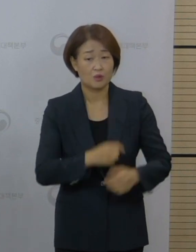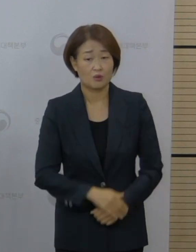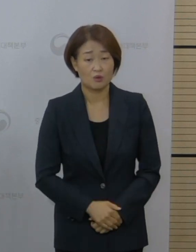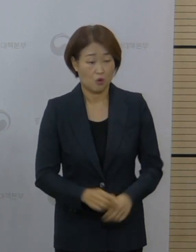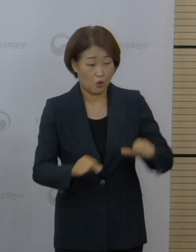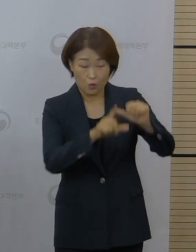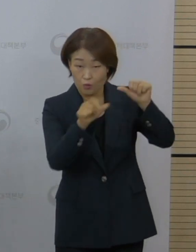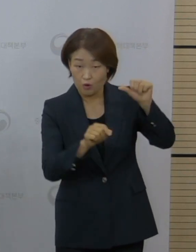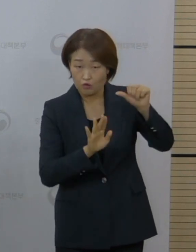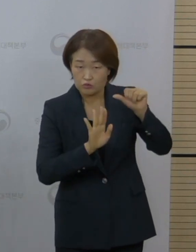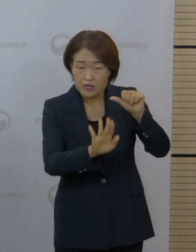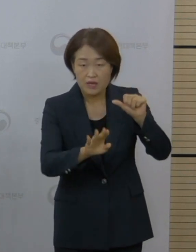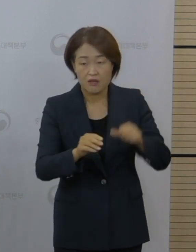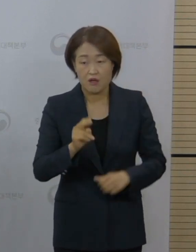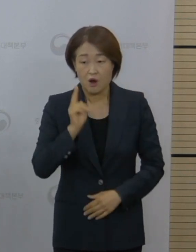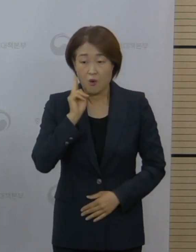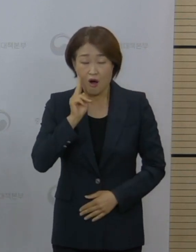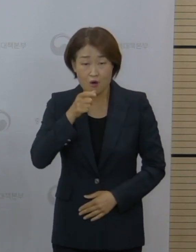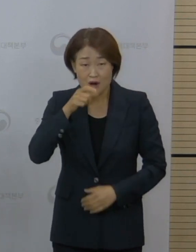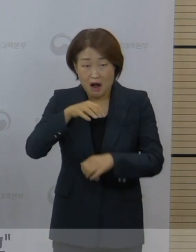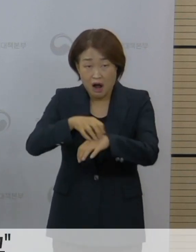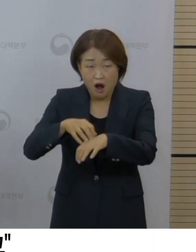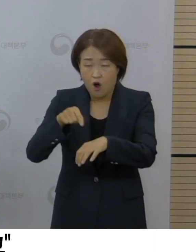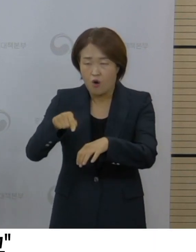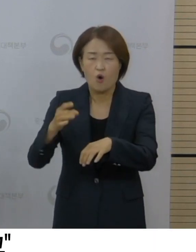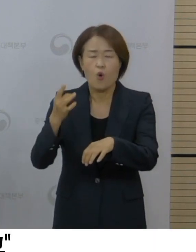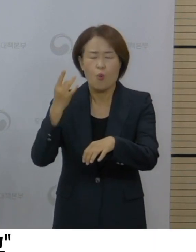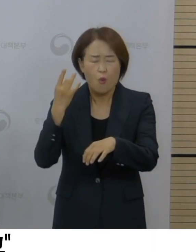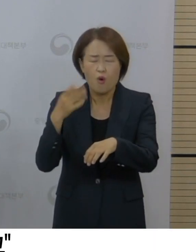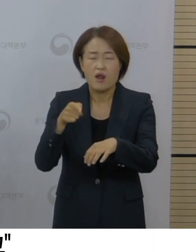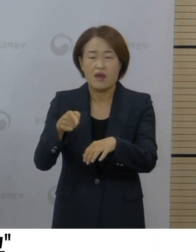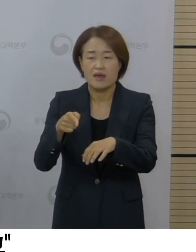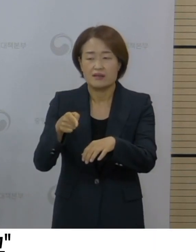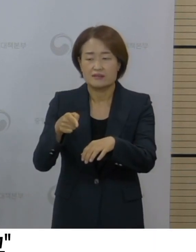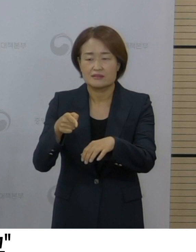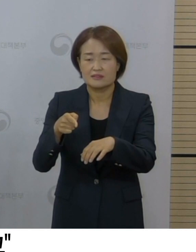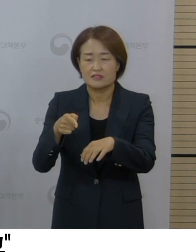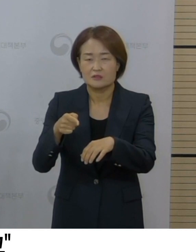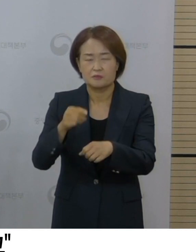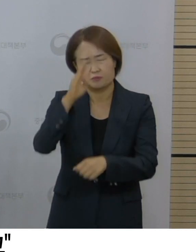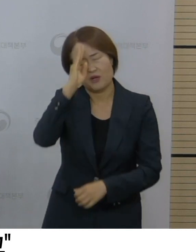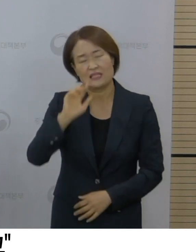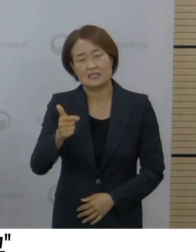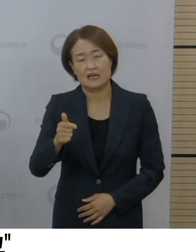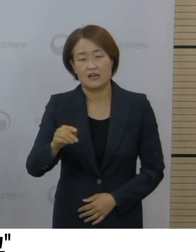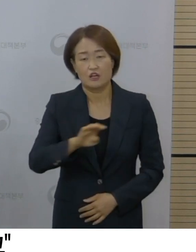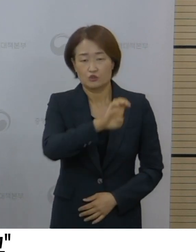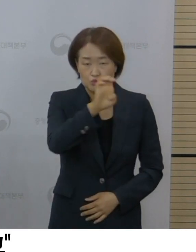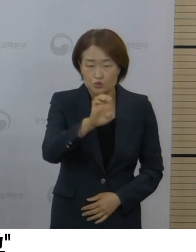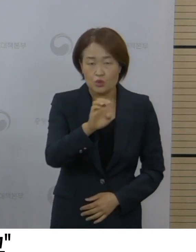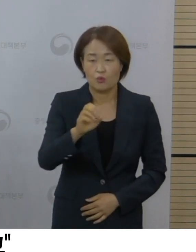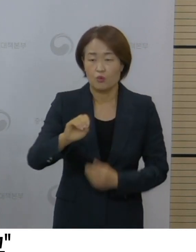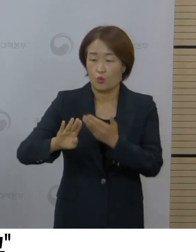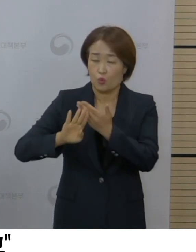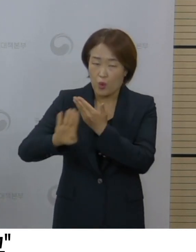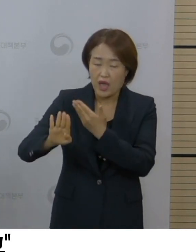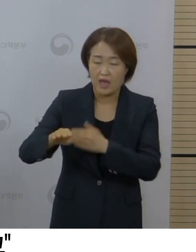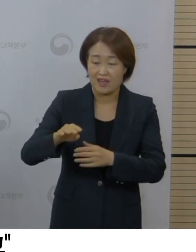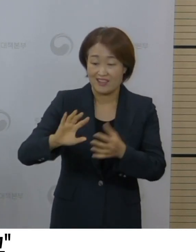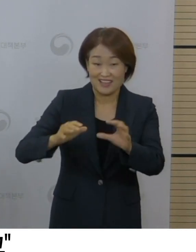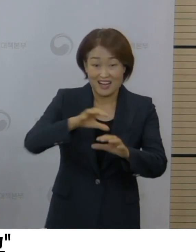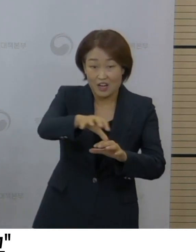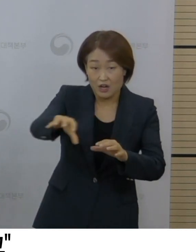이후 원숭이 두창이 풍토병이 아닌 미국과 유럽과 같은 국가에서